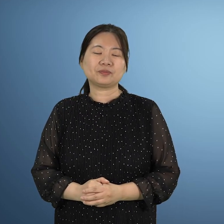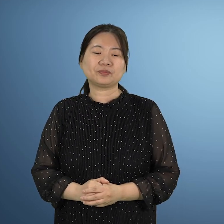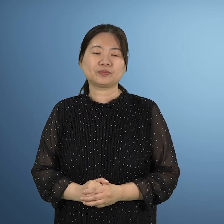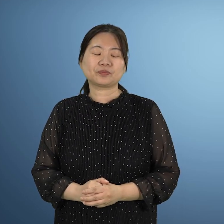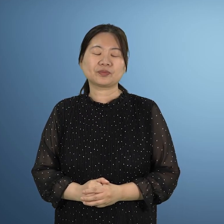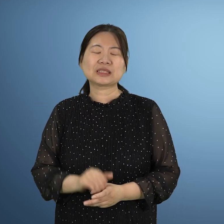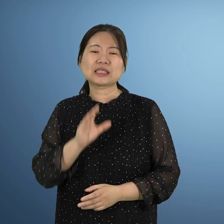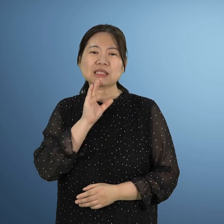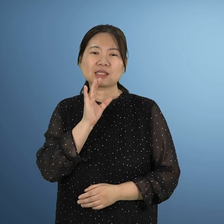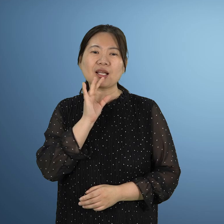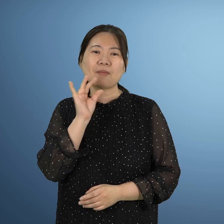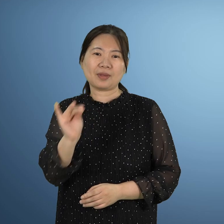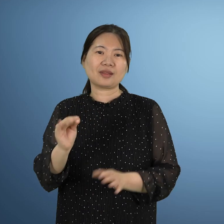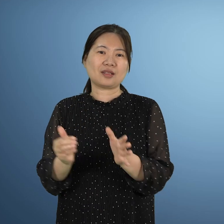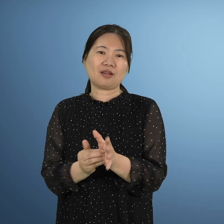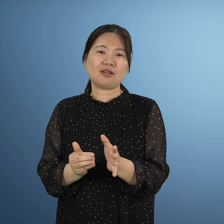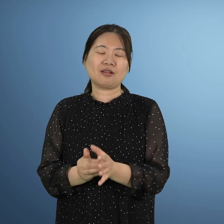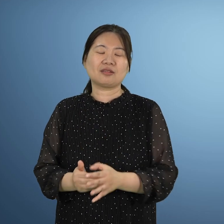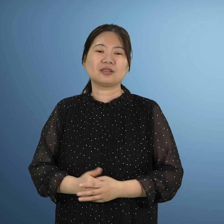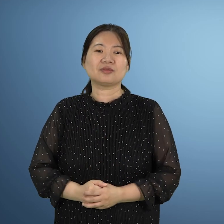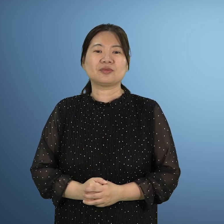근데 그게 정말 맞더라고요.